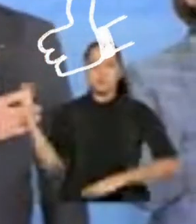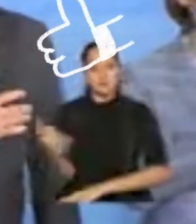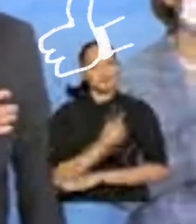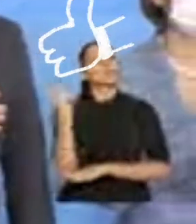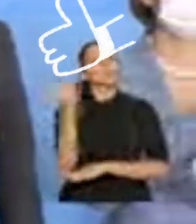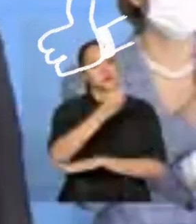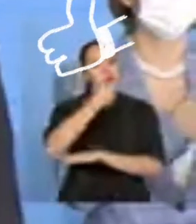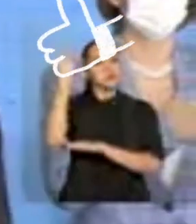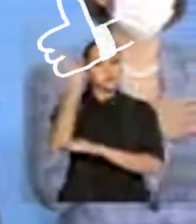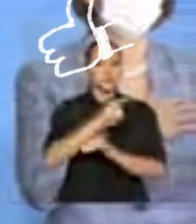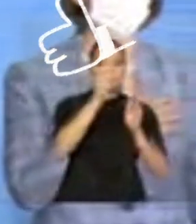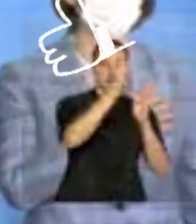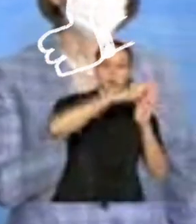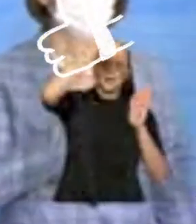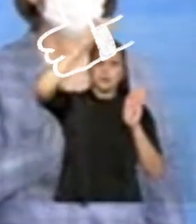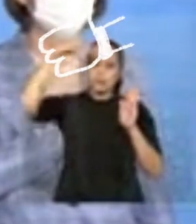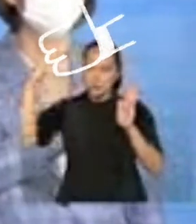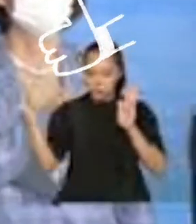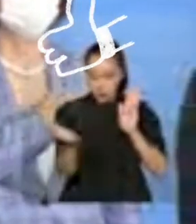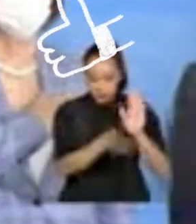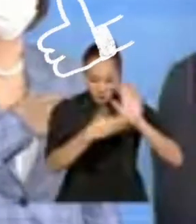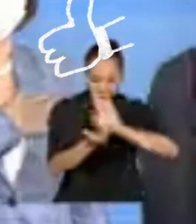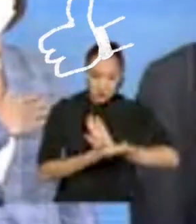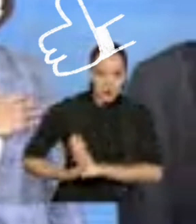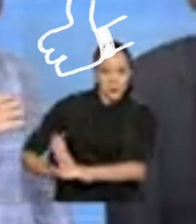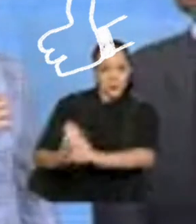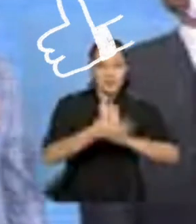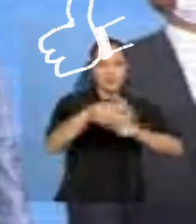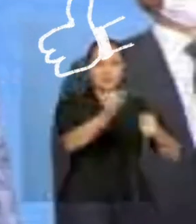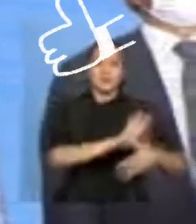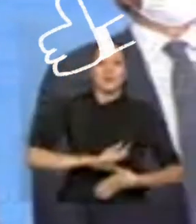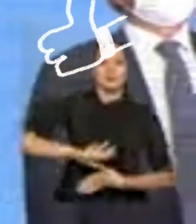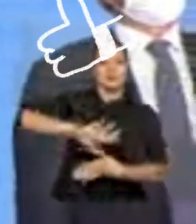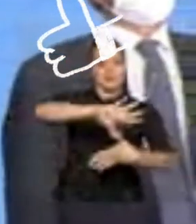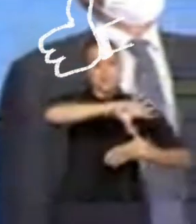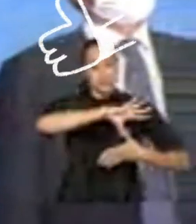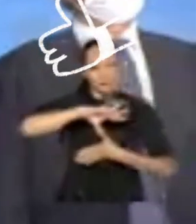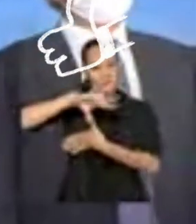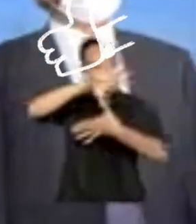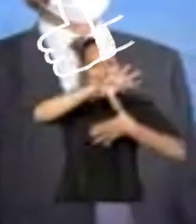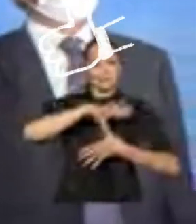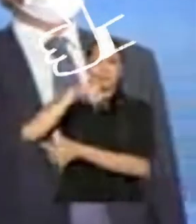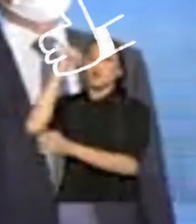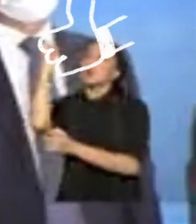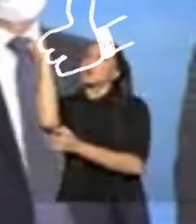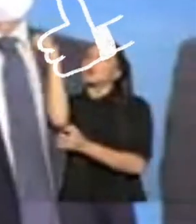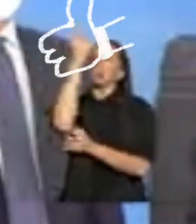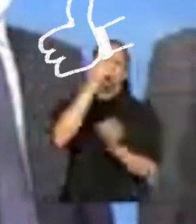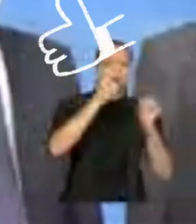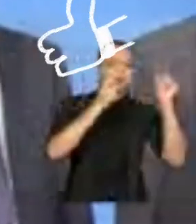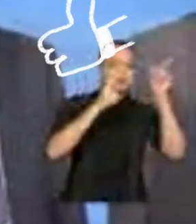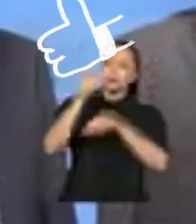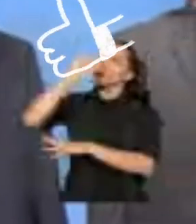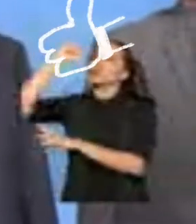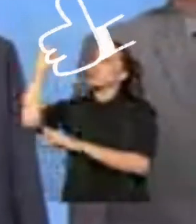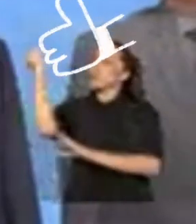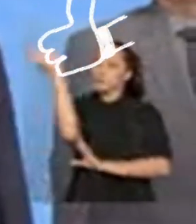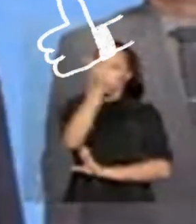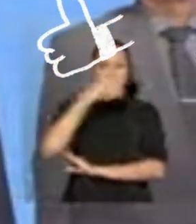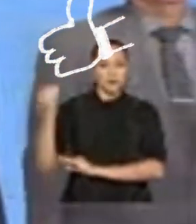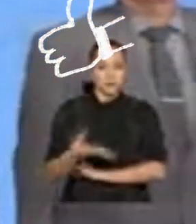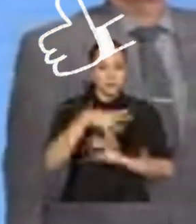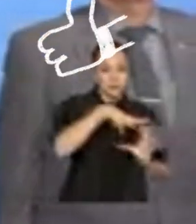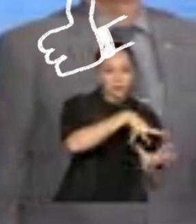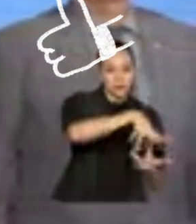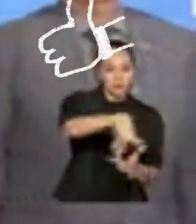céu profundo, fulguras, ó Brasil, florão da América, iluminado